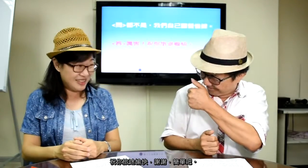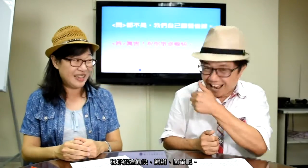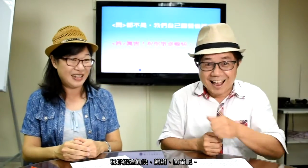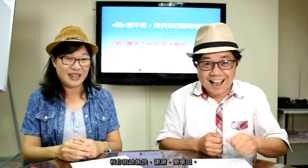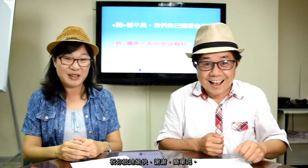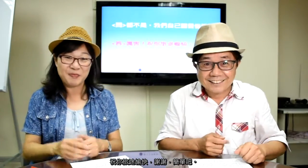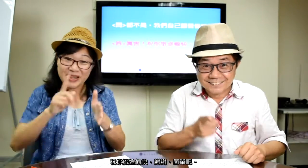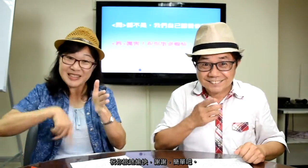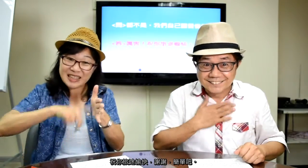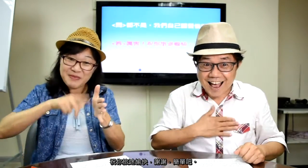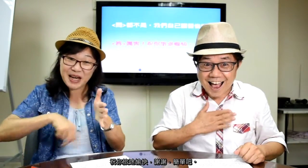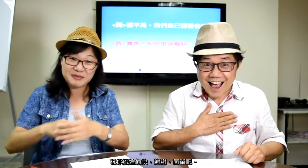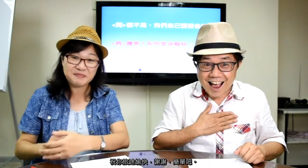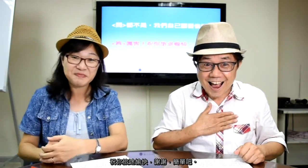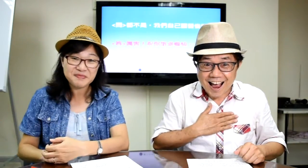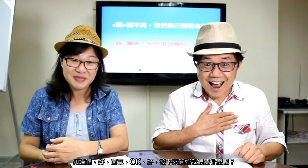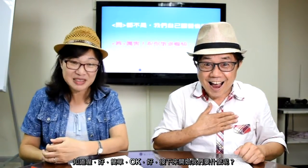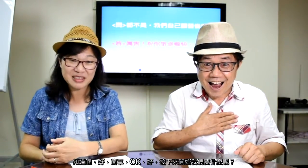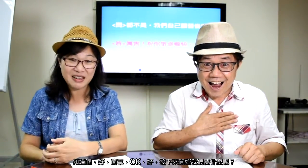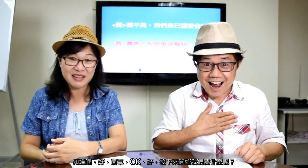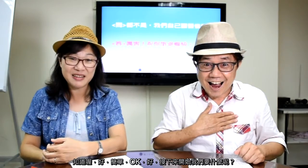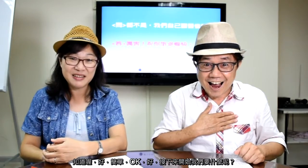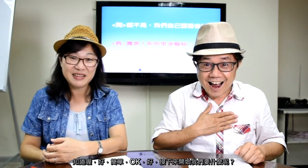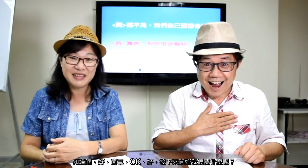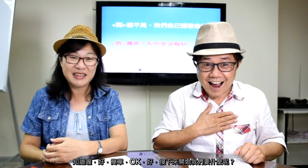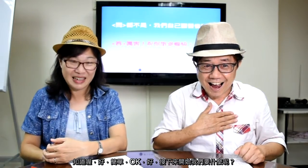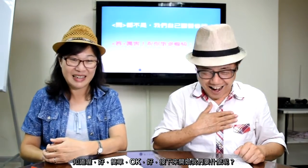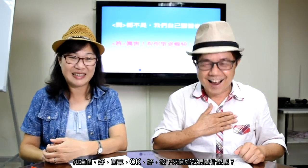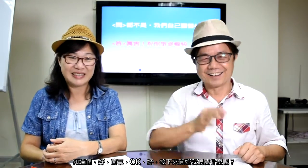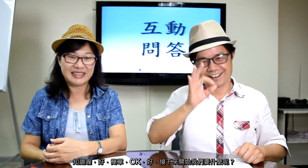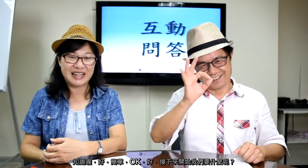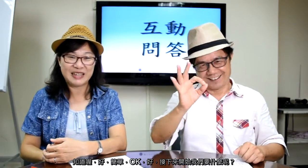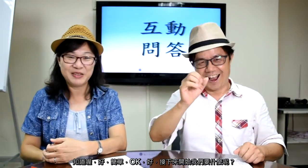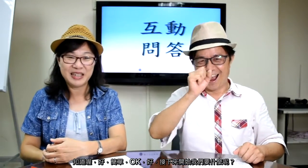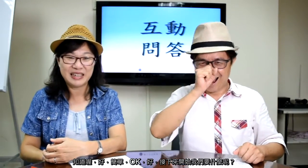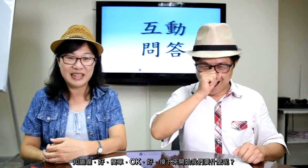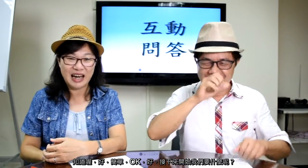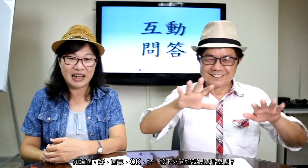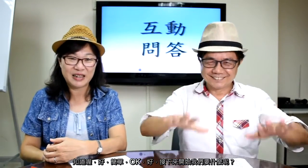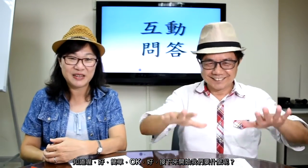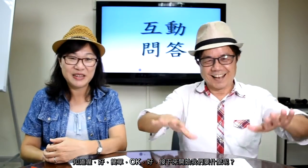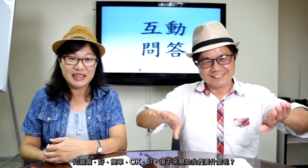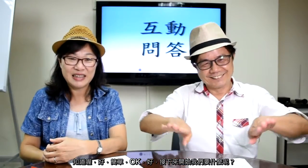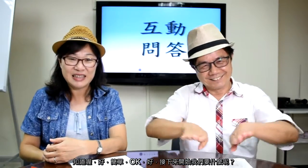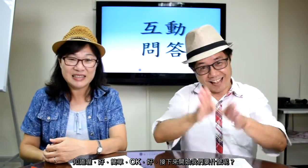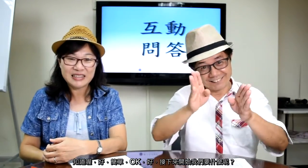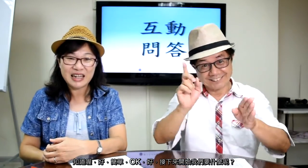谢。简单吧？知道哦。好，简单。OK， 好。接下来